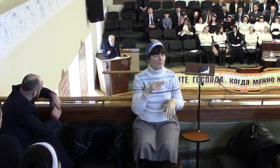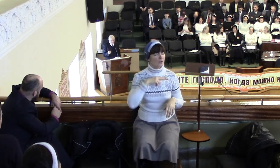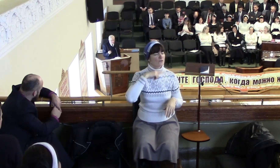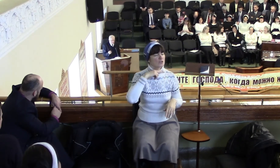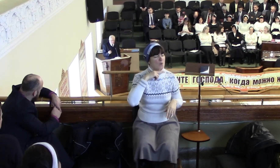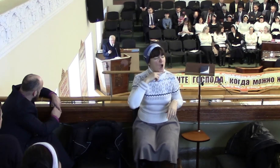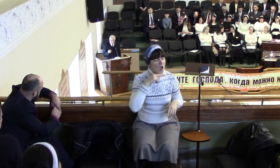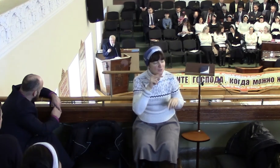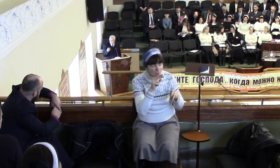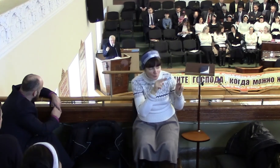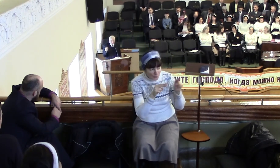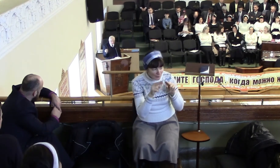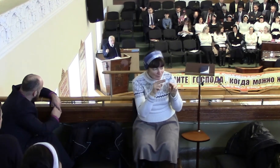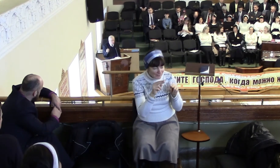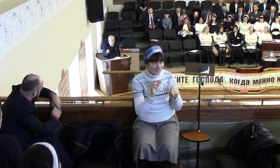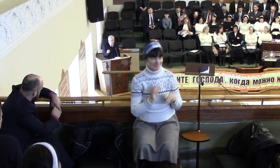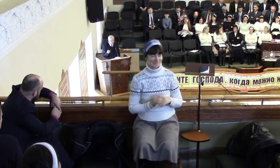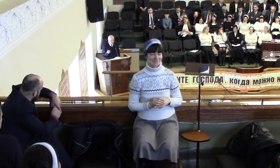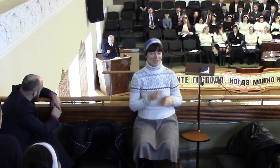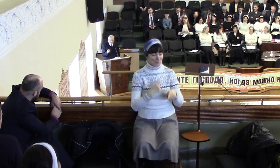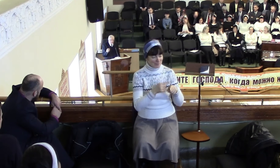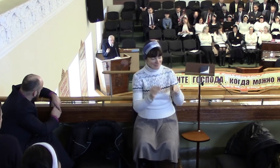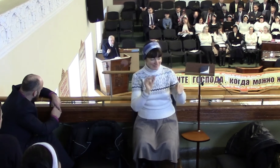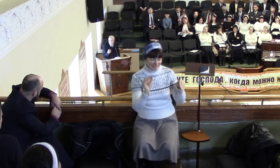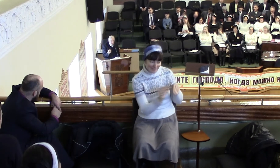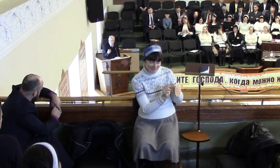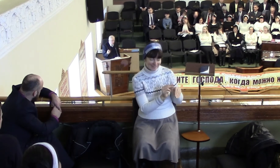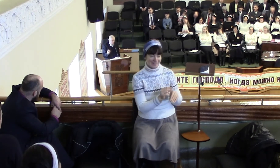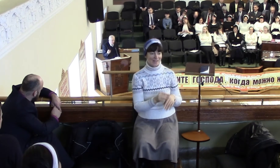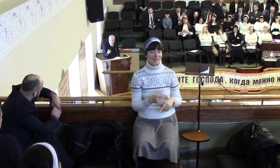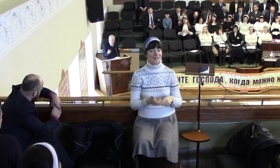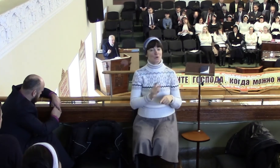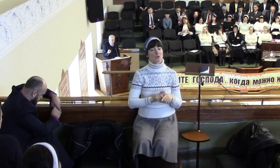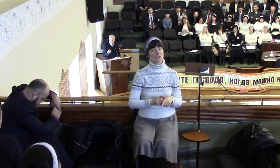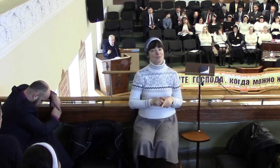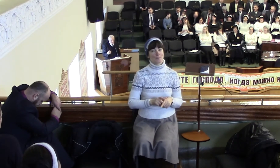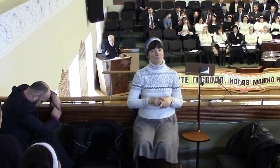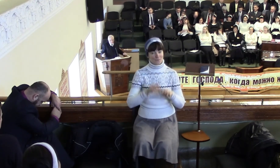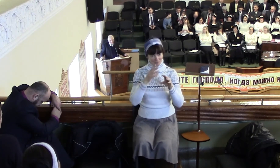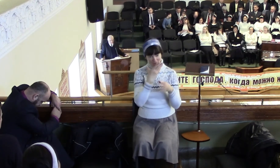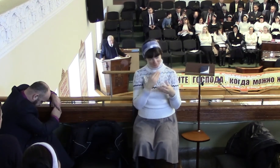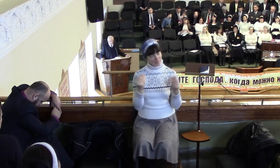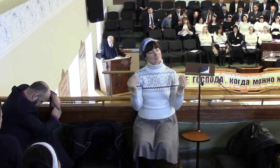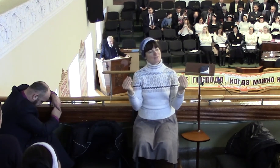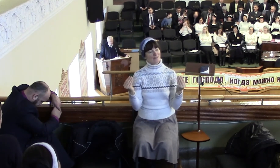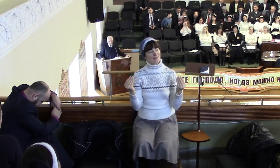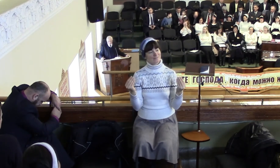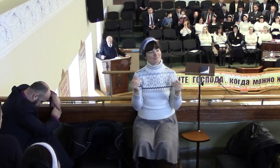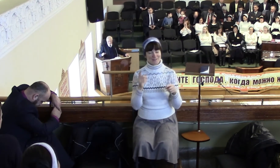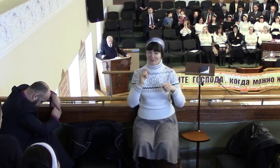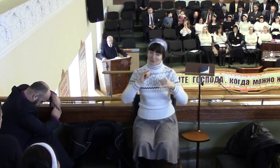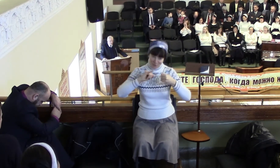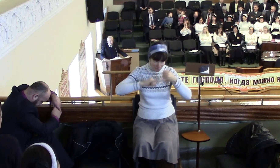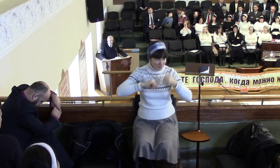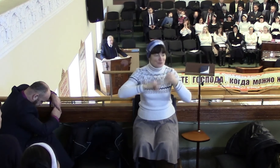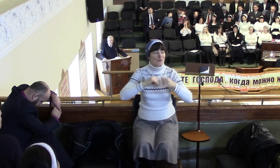особенные. Нравится мне своей культурой, своей красотой, такой скромностью. Это, но у них опасности есть. Я много